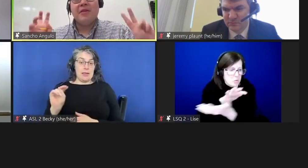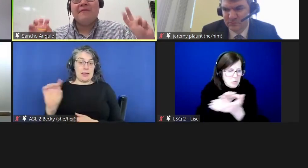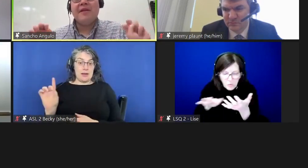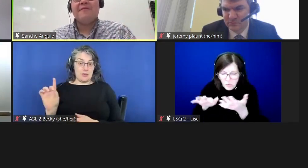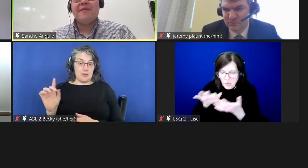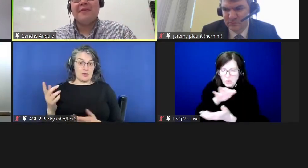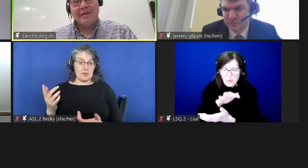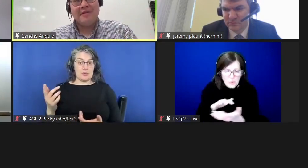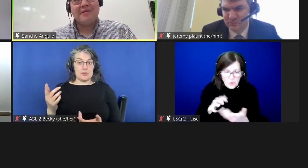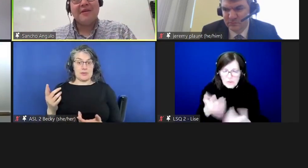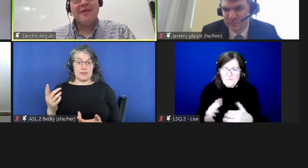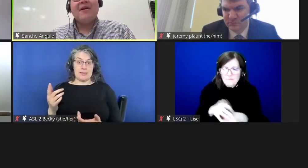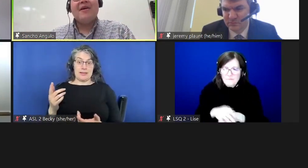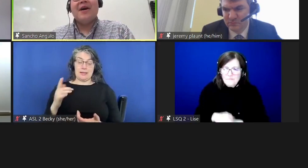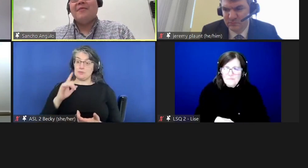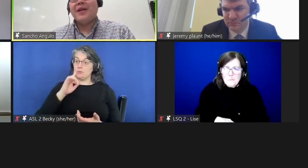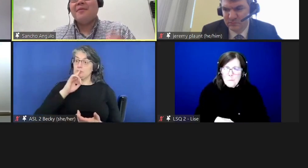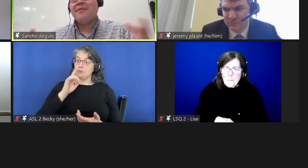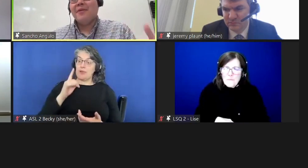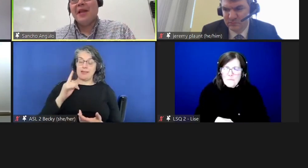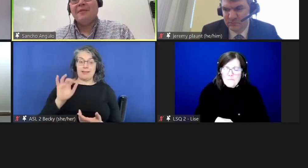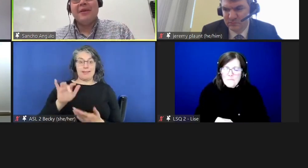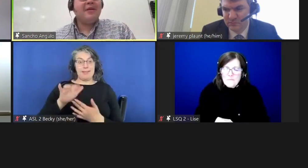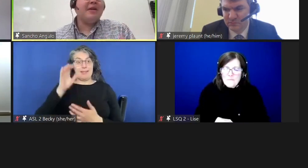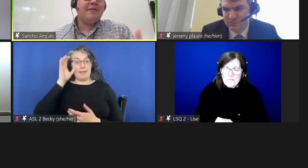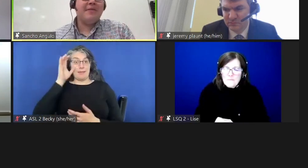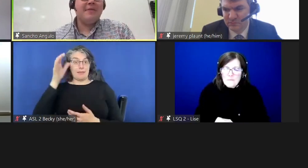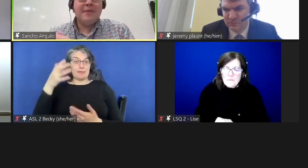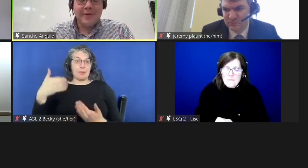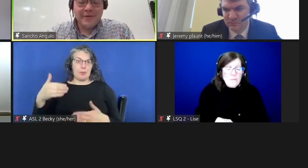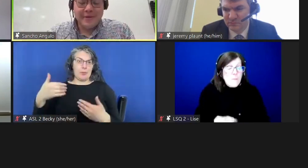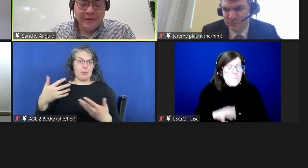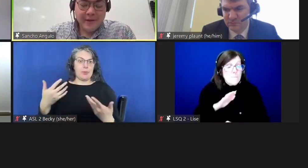écheveau. Mais